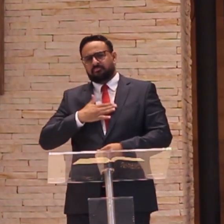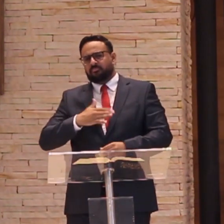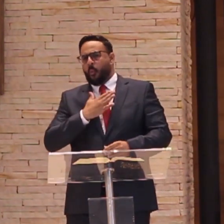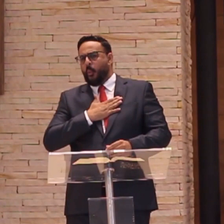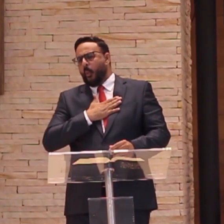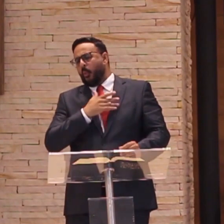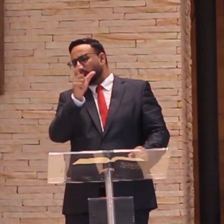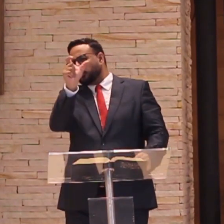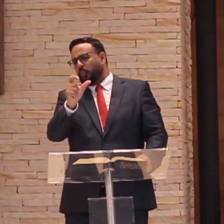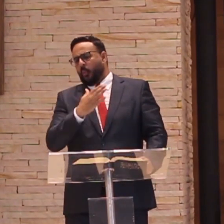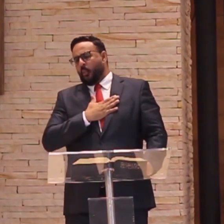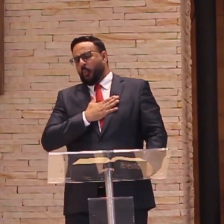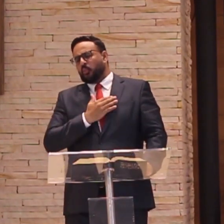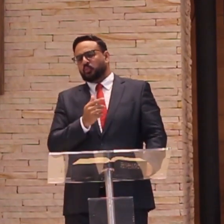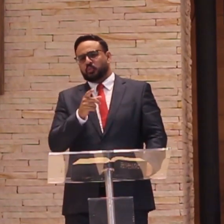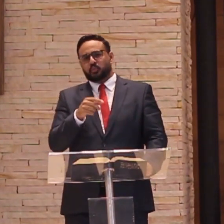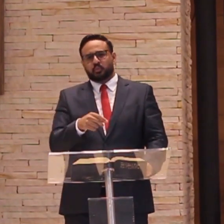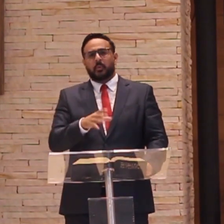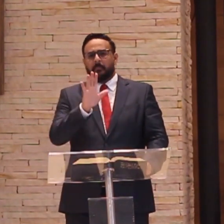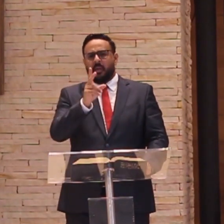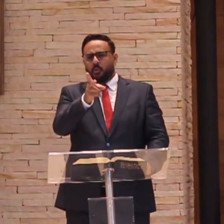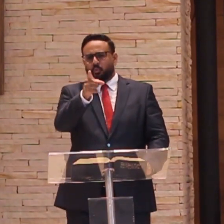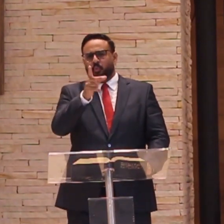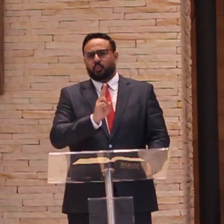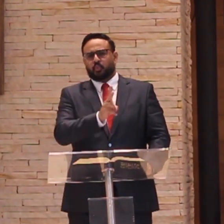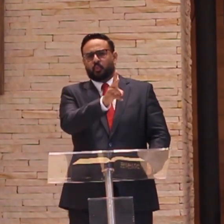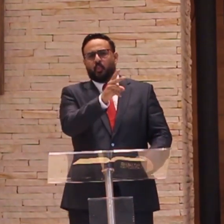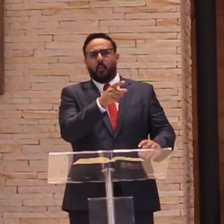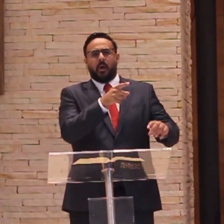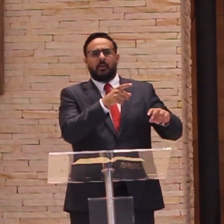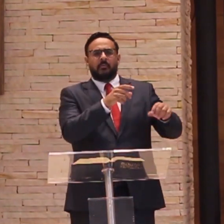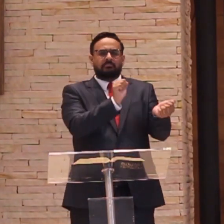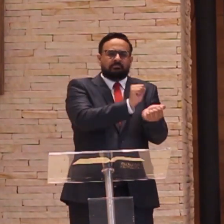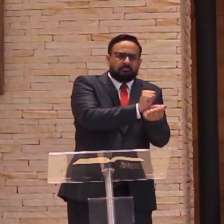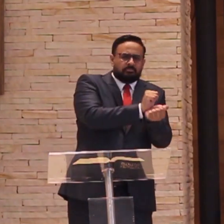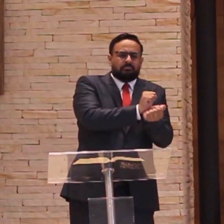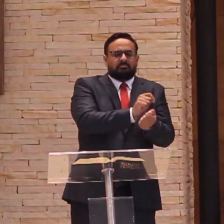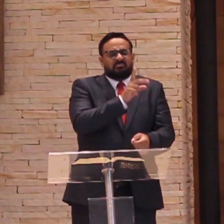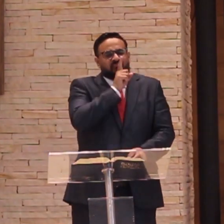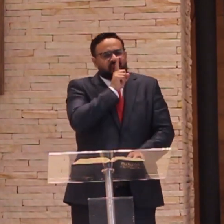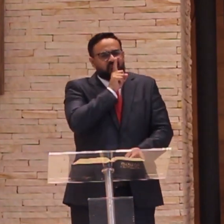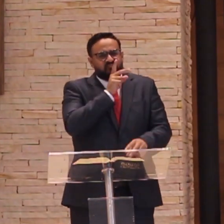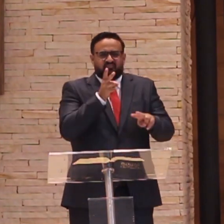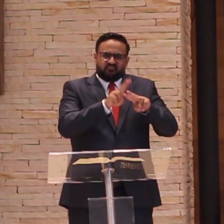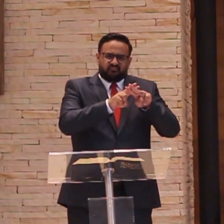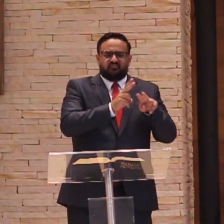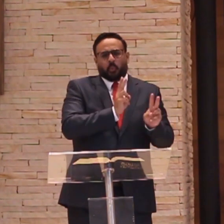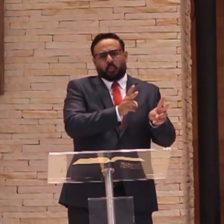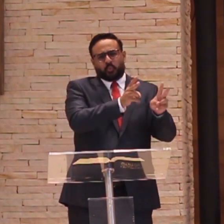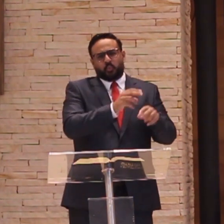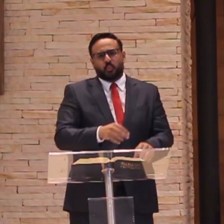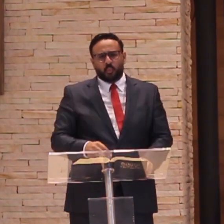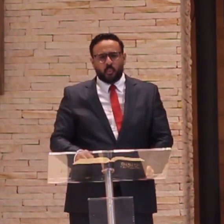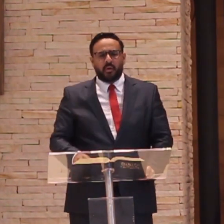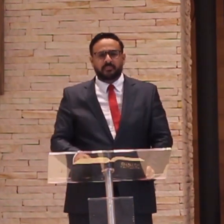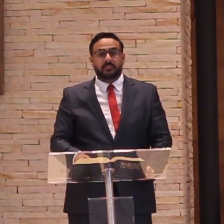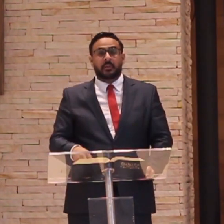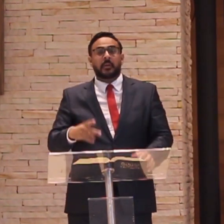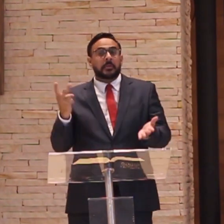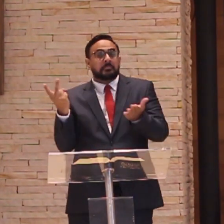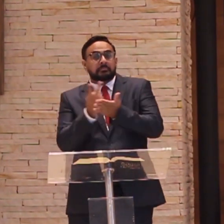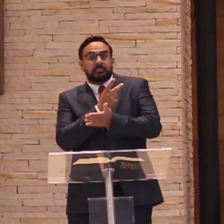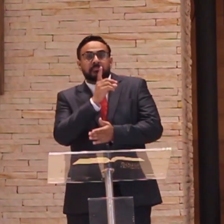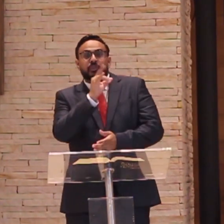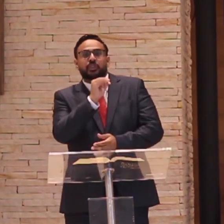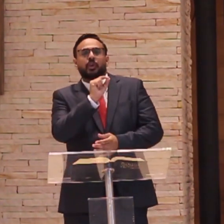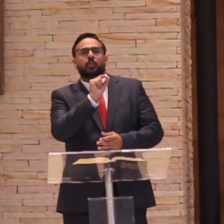levem ela para o campo de concentração, mas não a obriguem a trabalhar. Deixe ela lá no campo de concentração